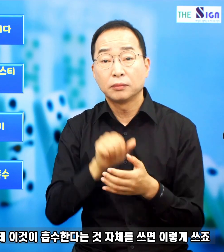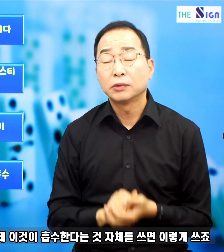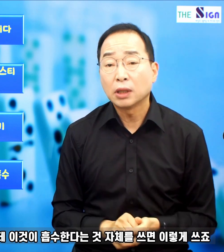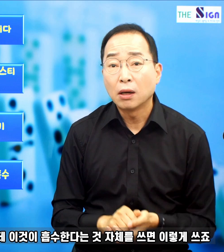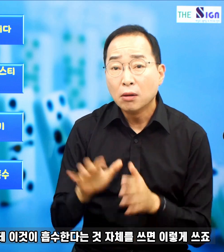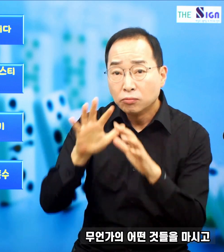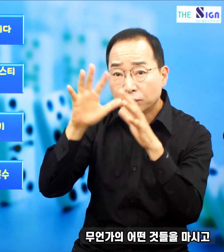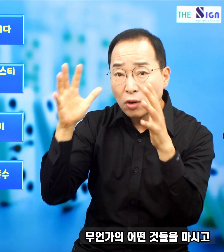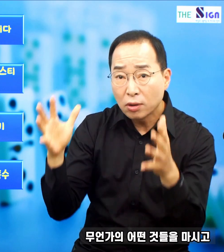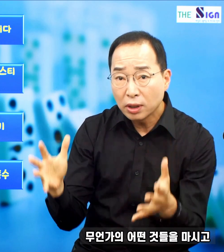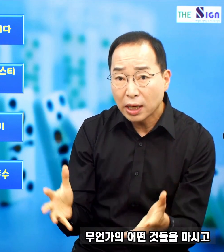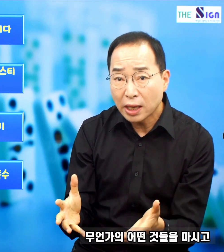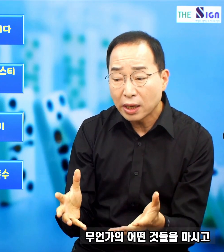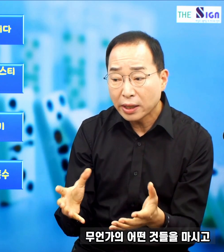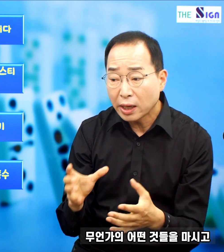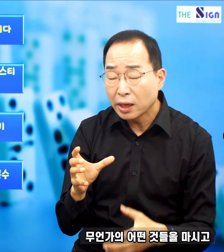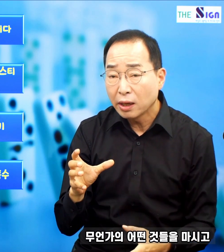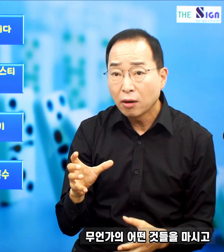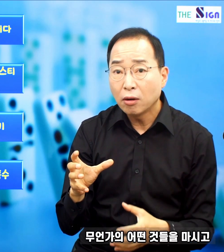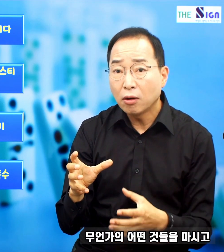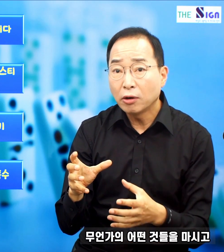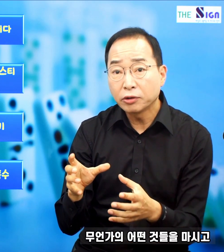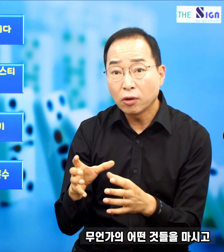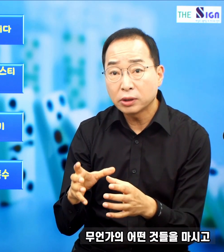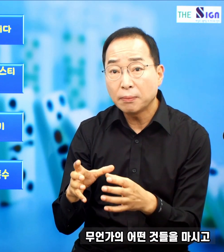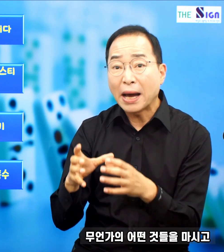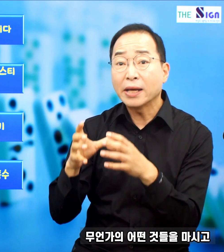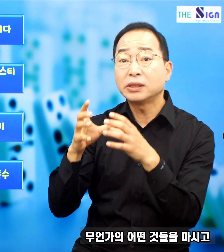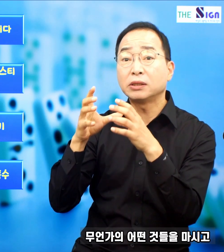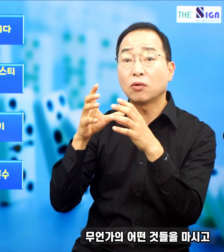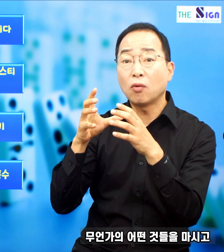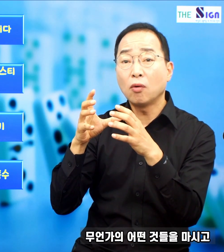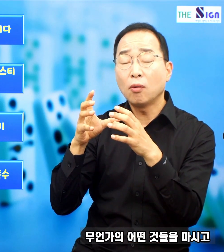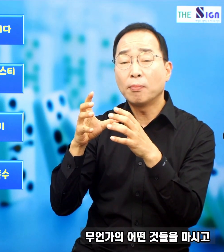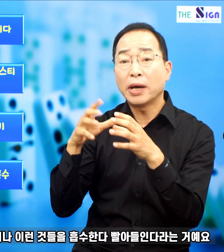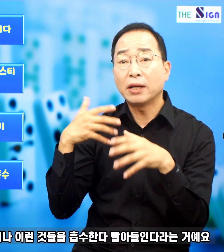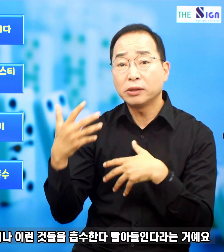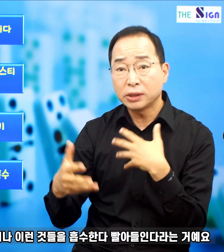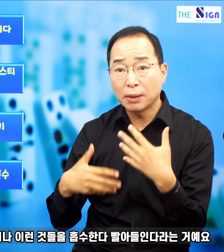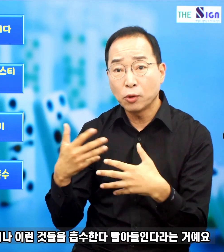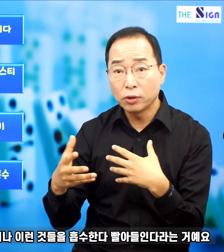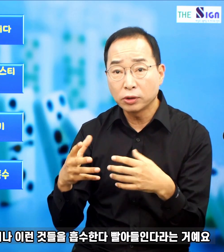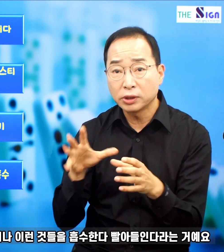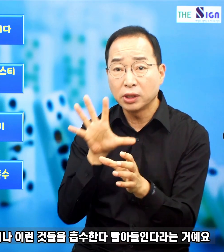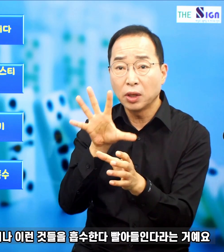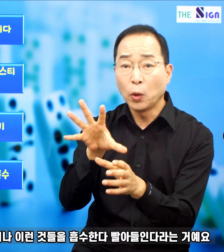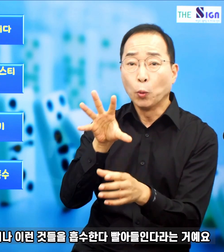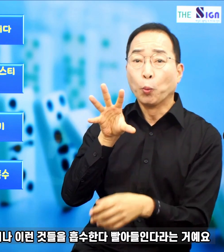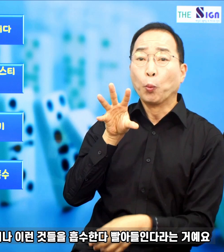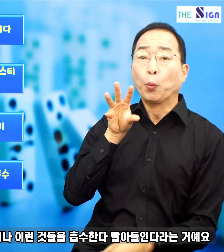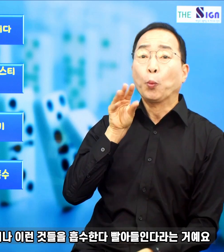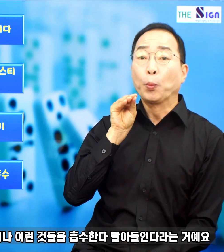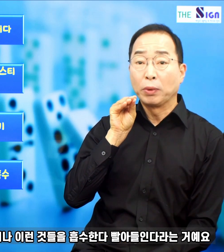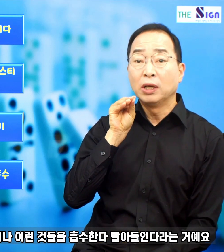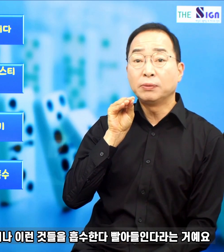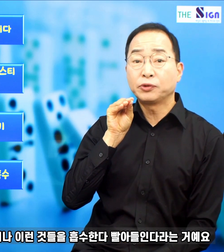자, 무언가의 어떤 것들을 마시고 뭐 에너지나 뭐 이런 것들을